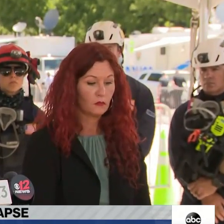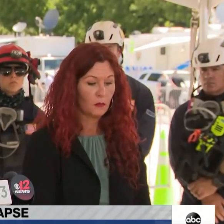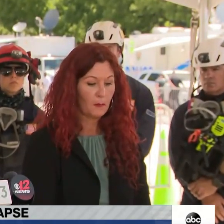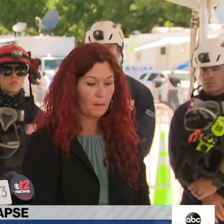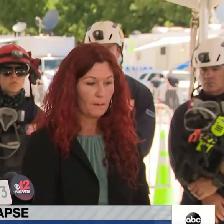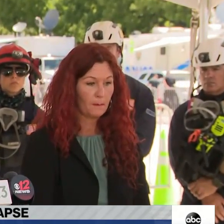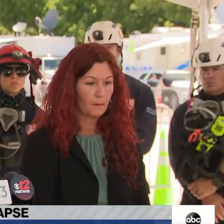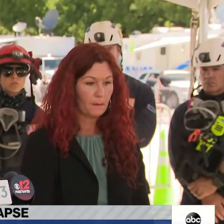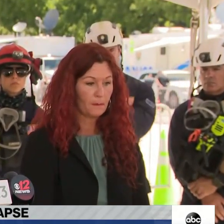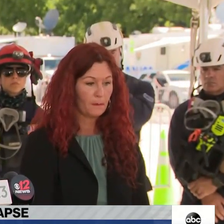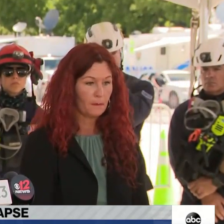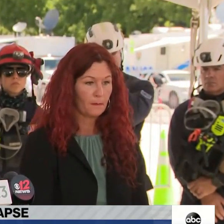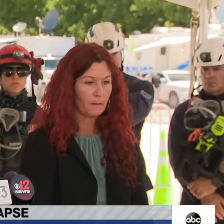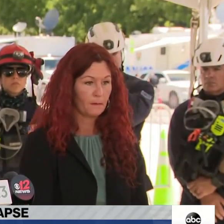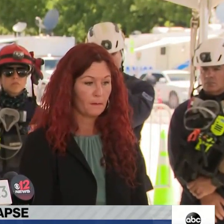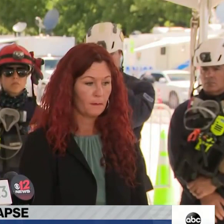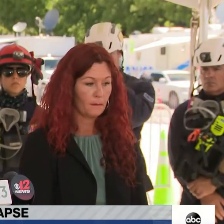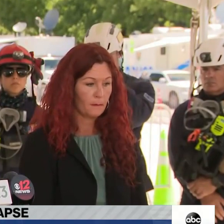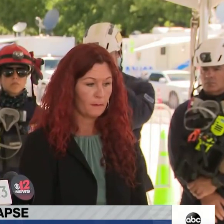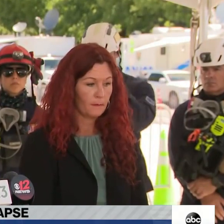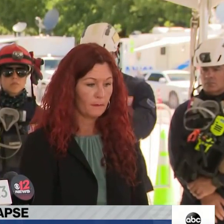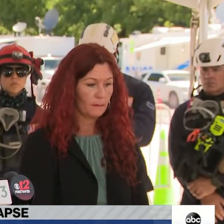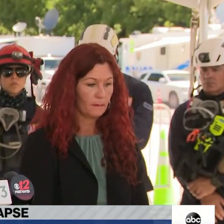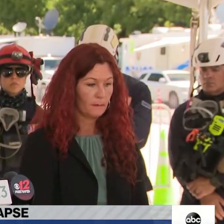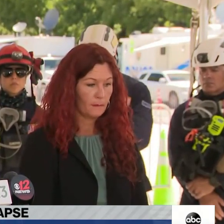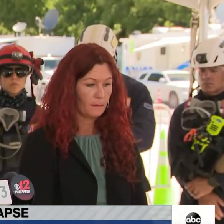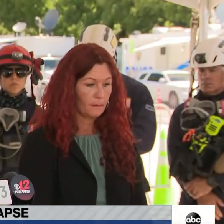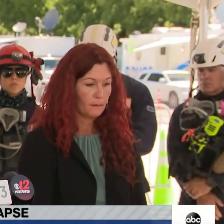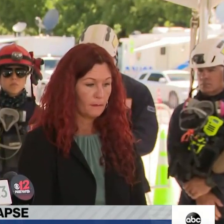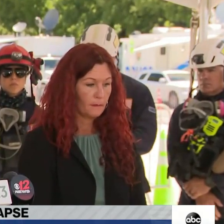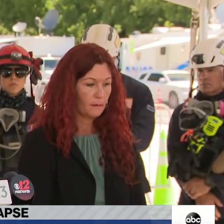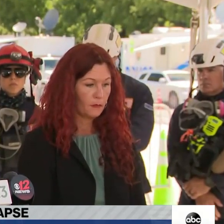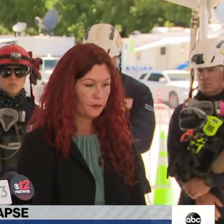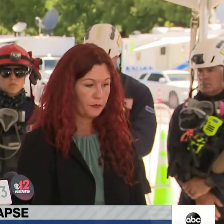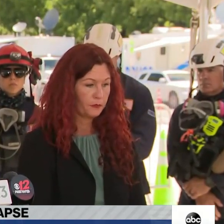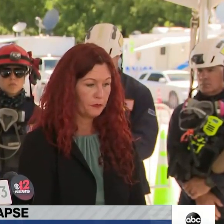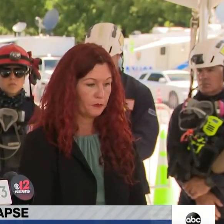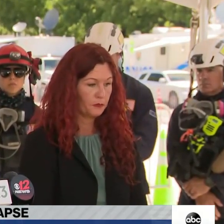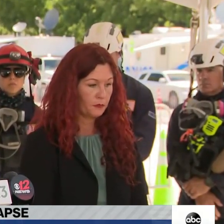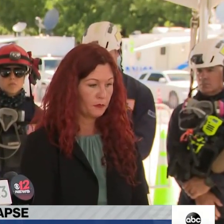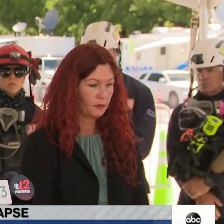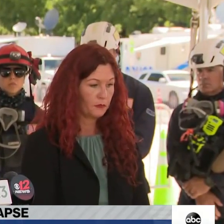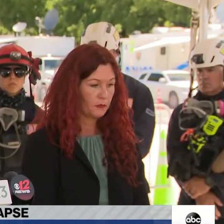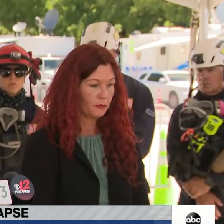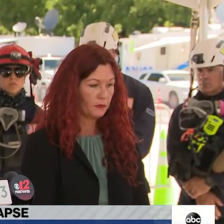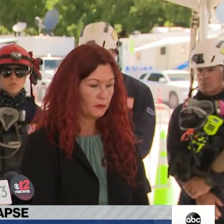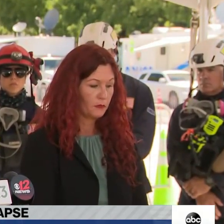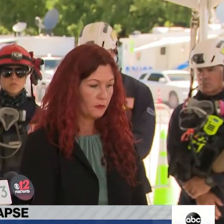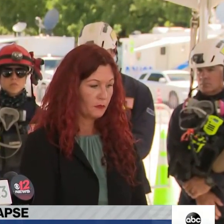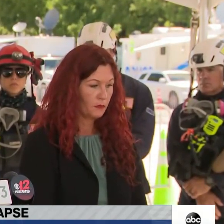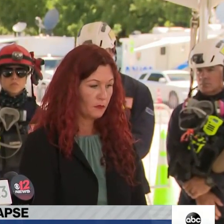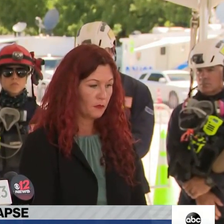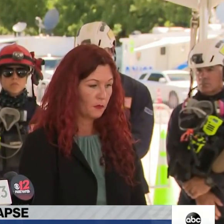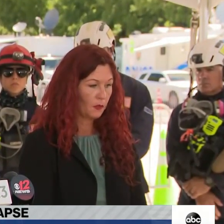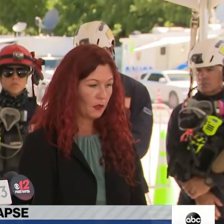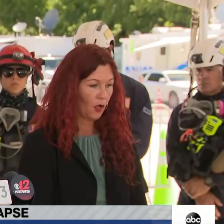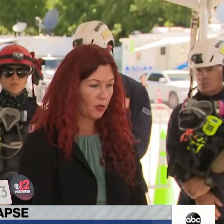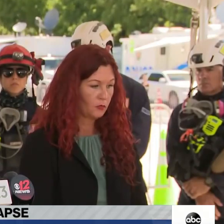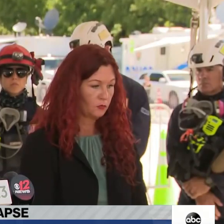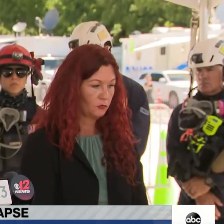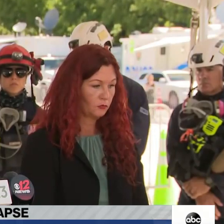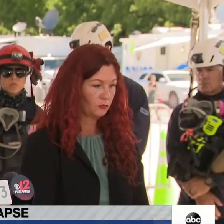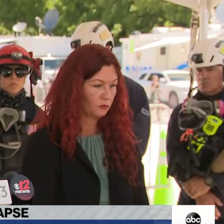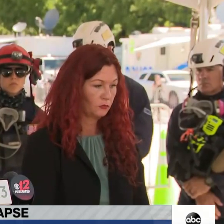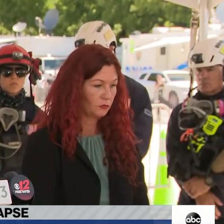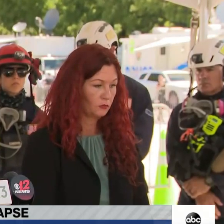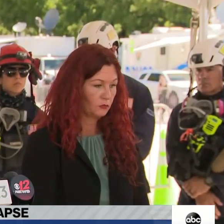mais faut que nous commencer préparer nous pas connait qui impact li pral faire causer et qui des dégâts li